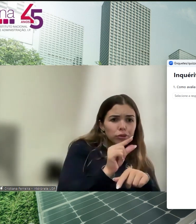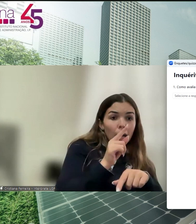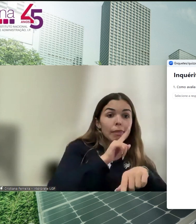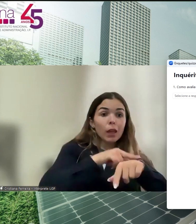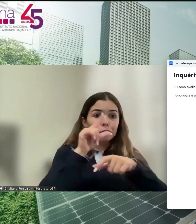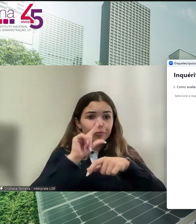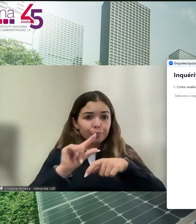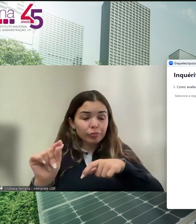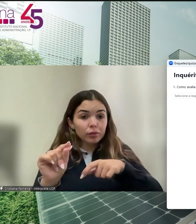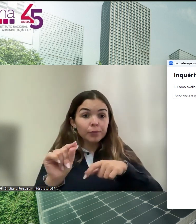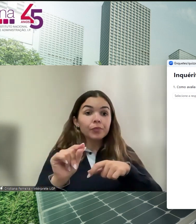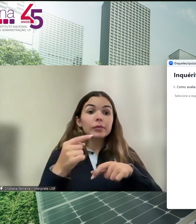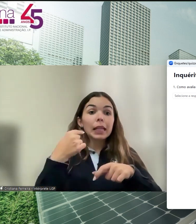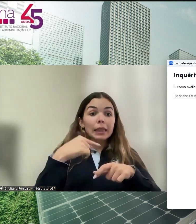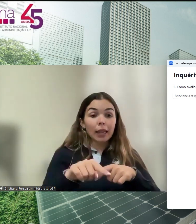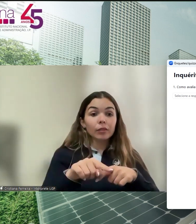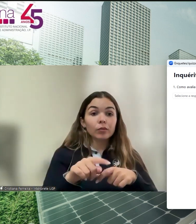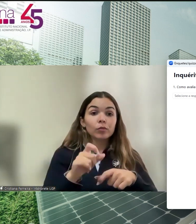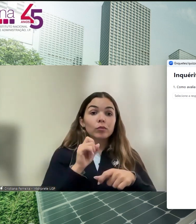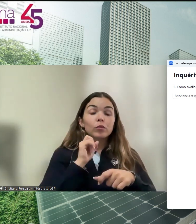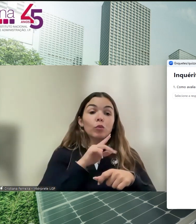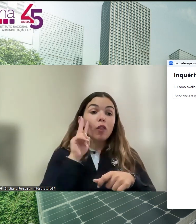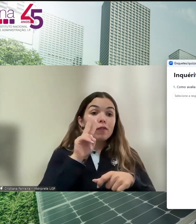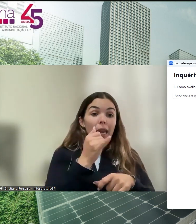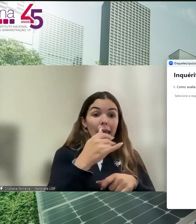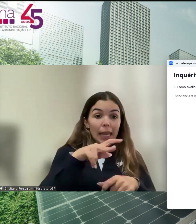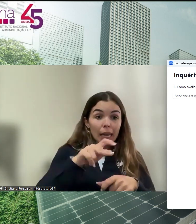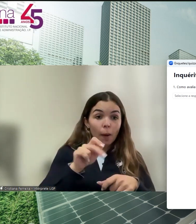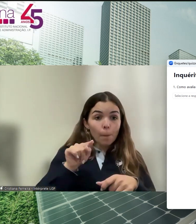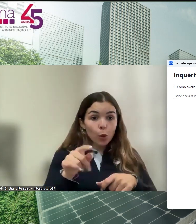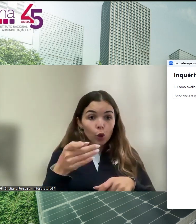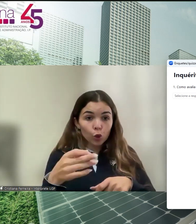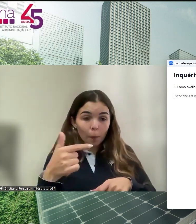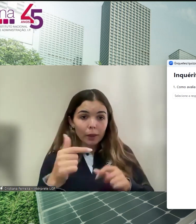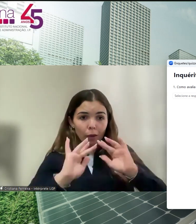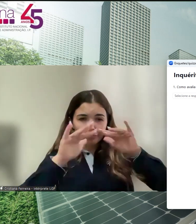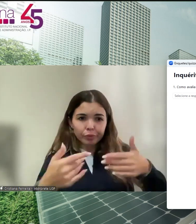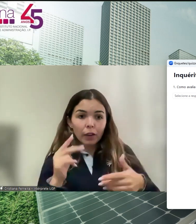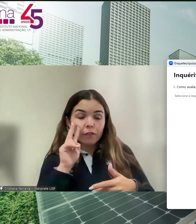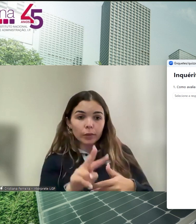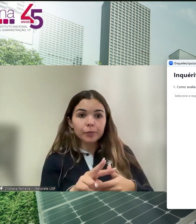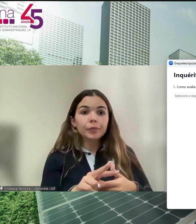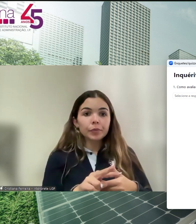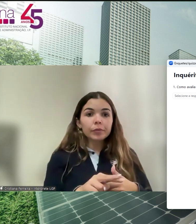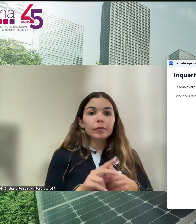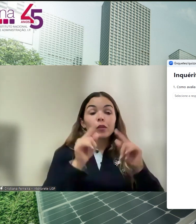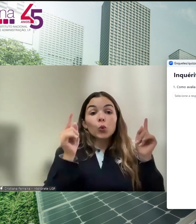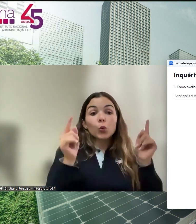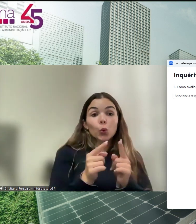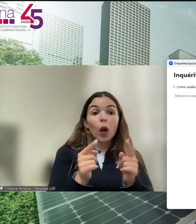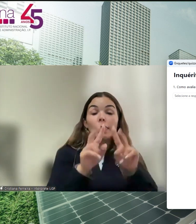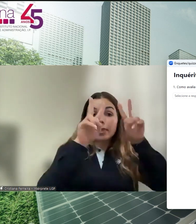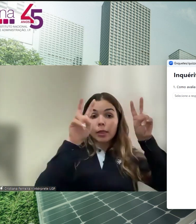oferta formativa em ina.pt. Destacamos em particular os próximos cursos relacionados com as temáticas